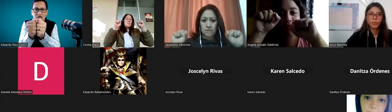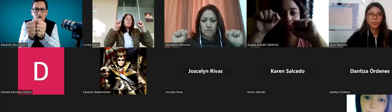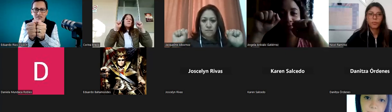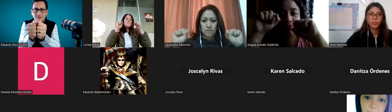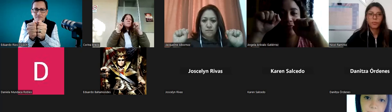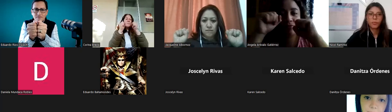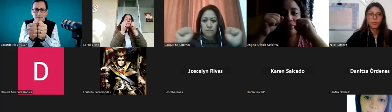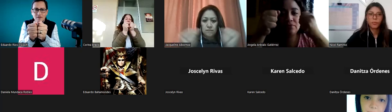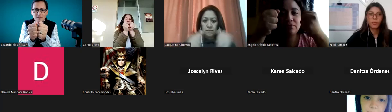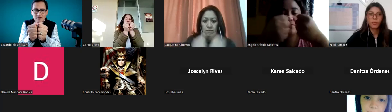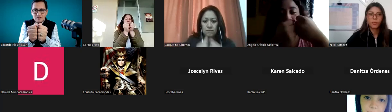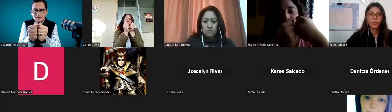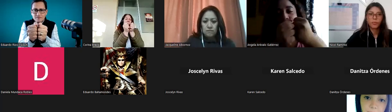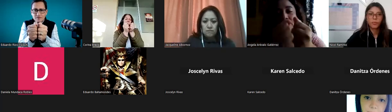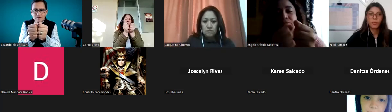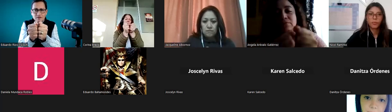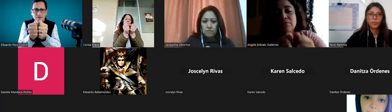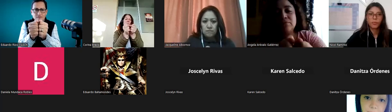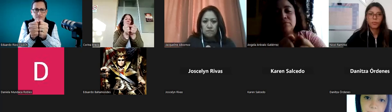las colocamos así, así.